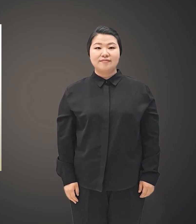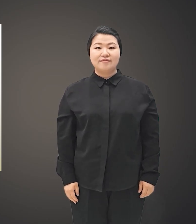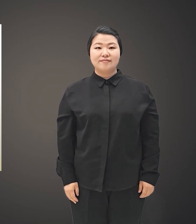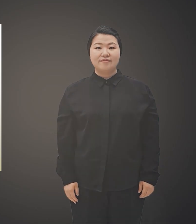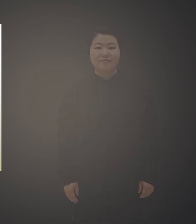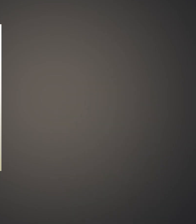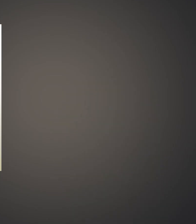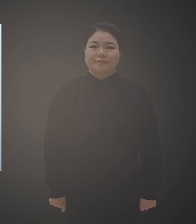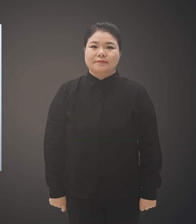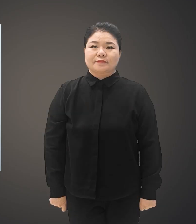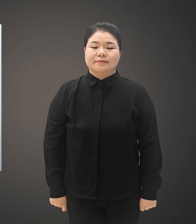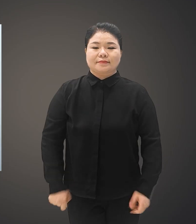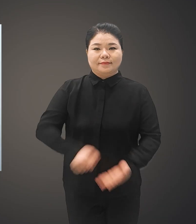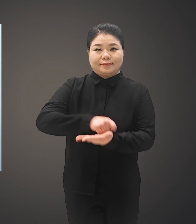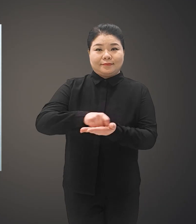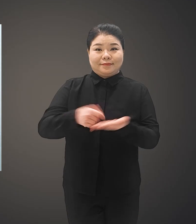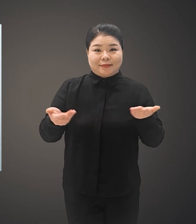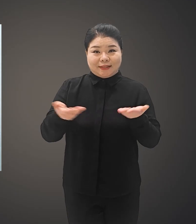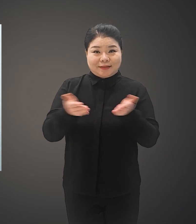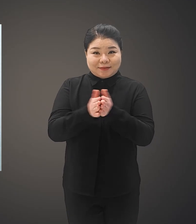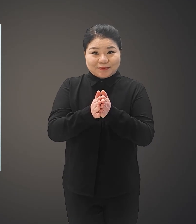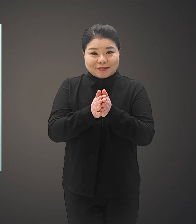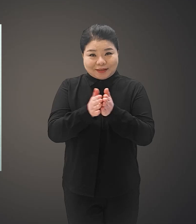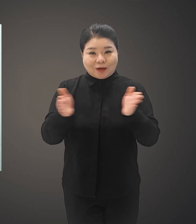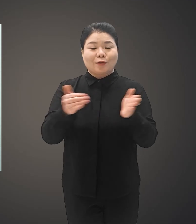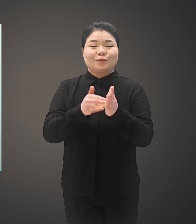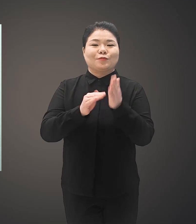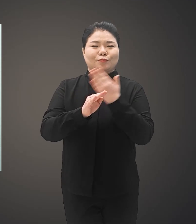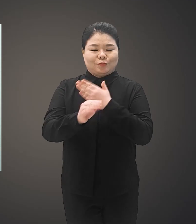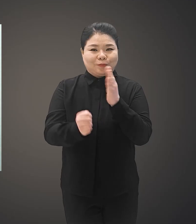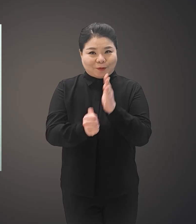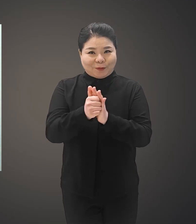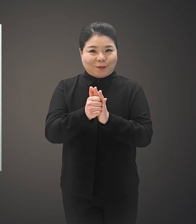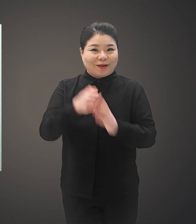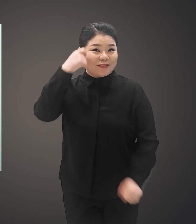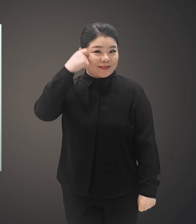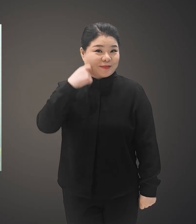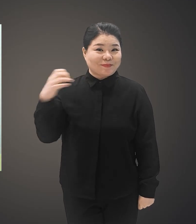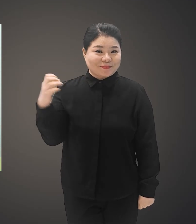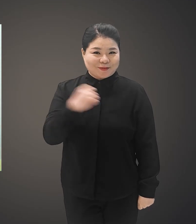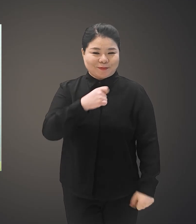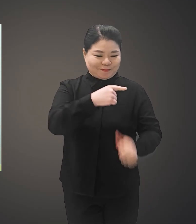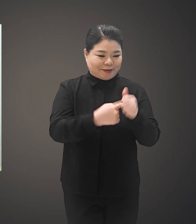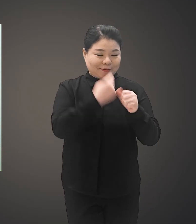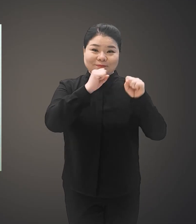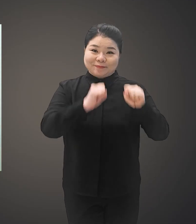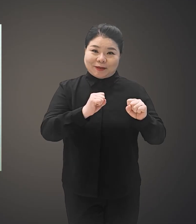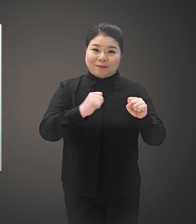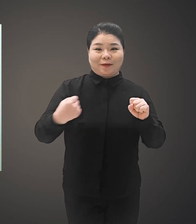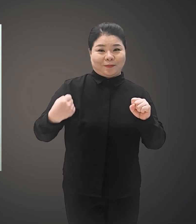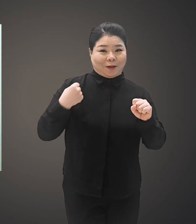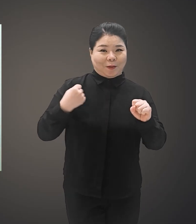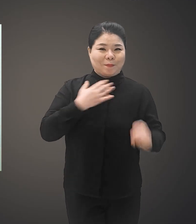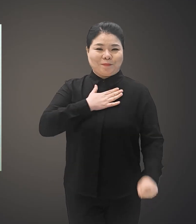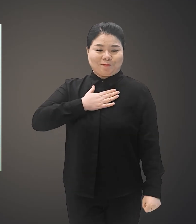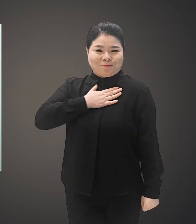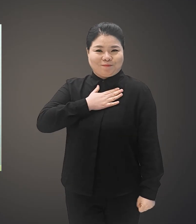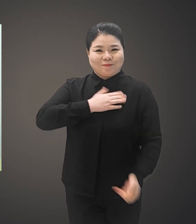나무. 등단한 일에 특유의 감성으로 자연의 생명력과 서정을 꾸준히